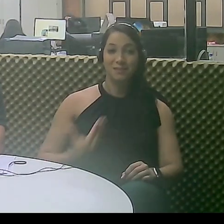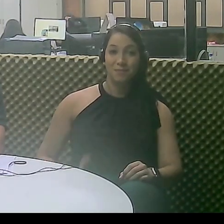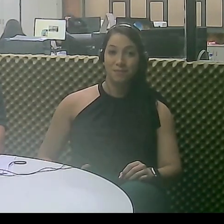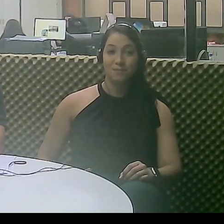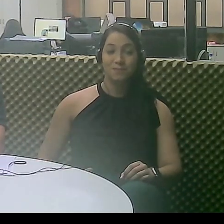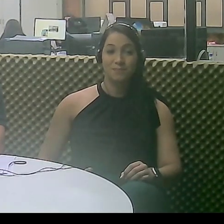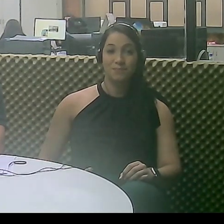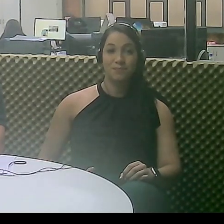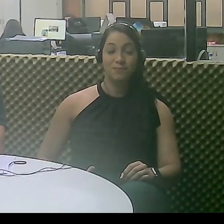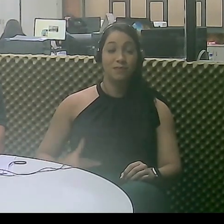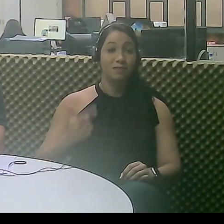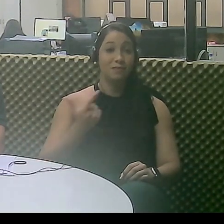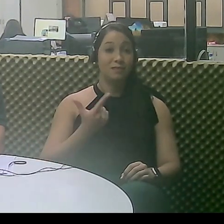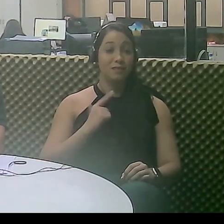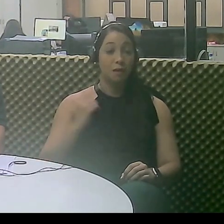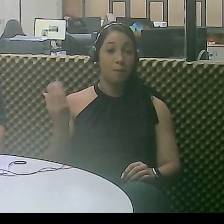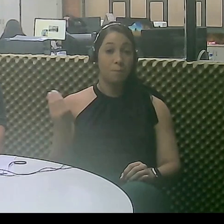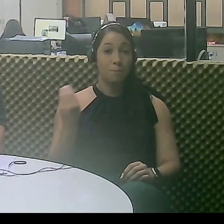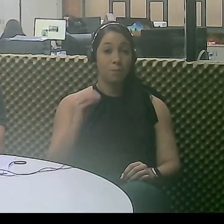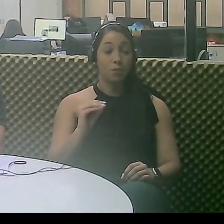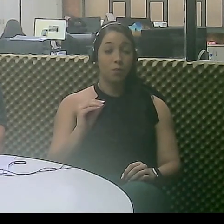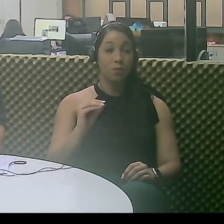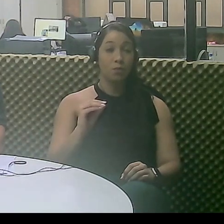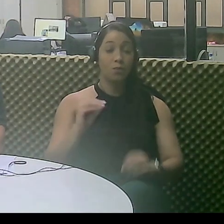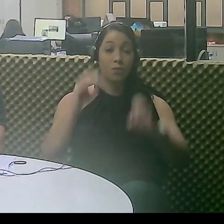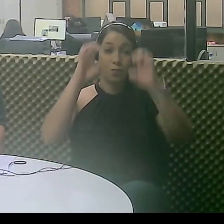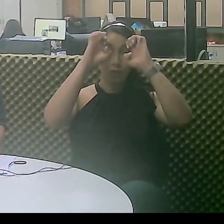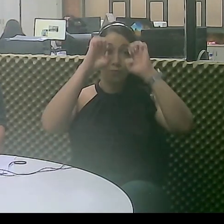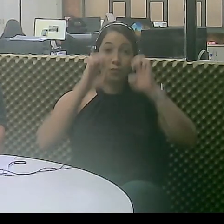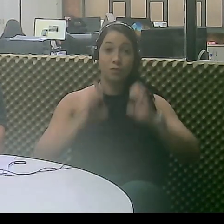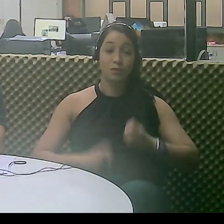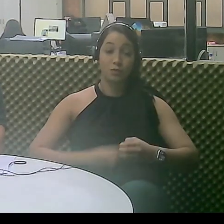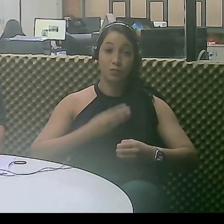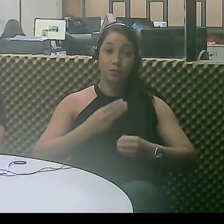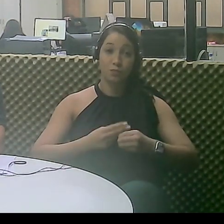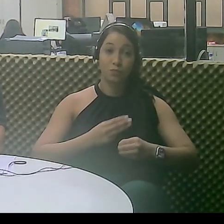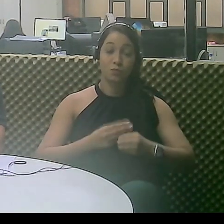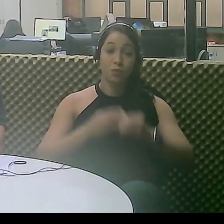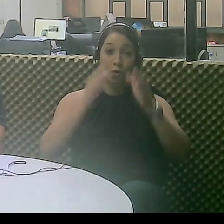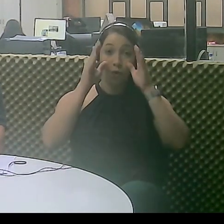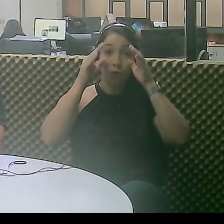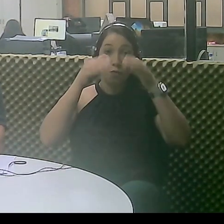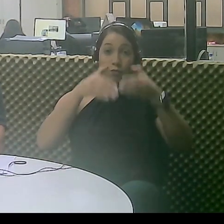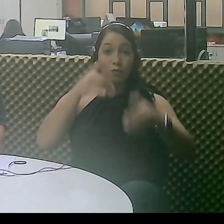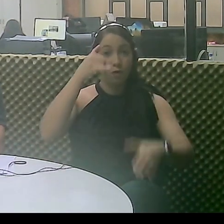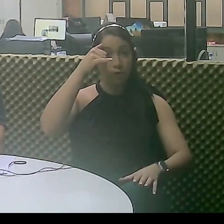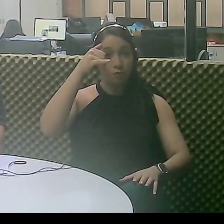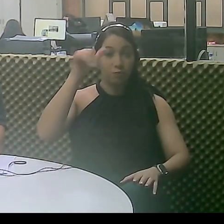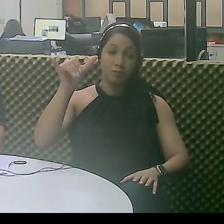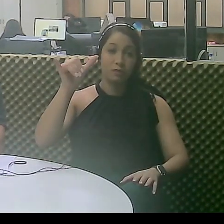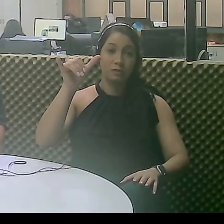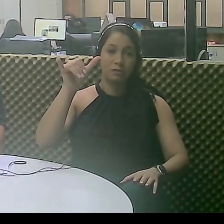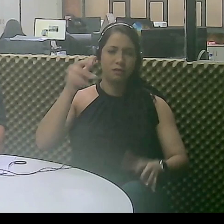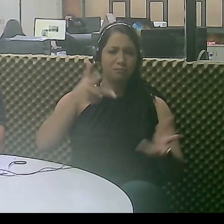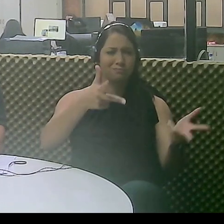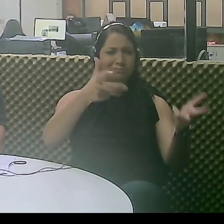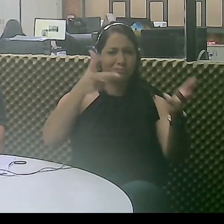pública, que inclui a implementação do Plano de Integridade do Município com foco na prevenção,